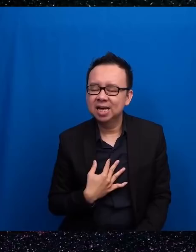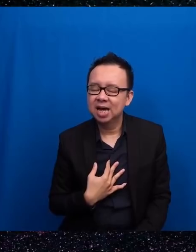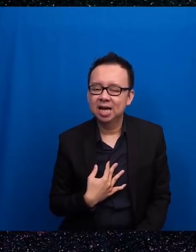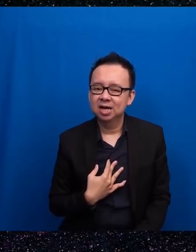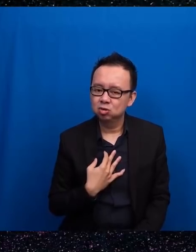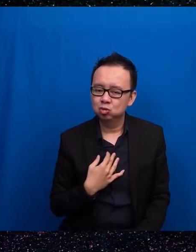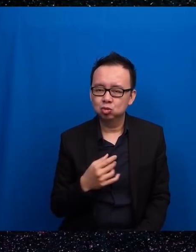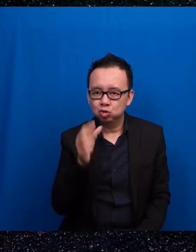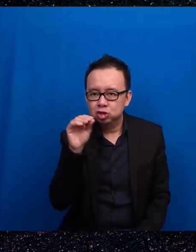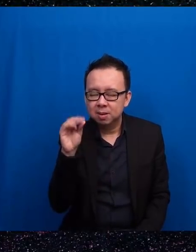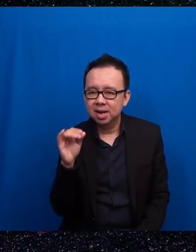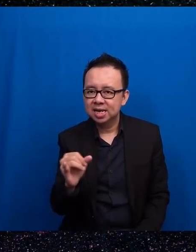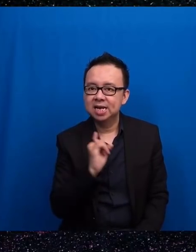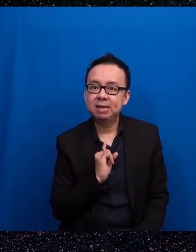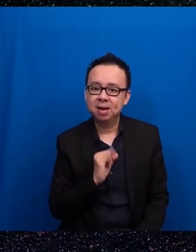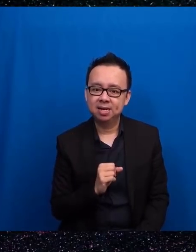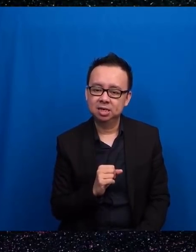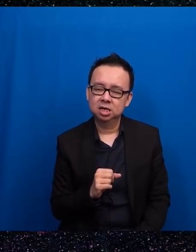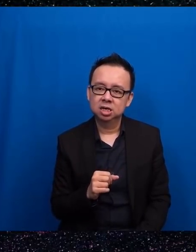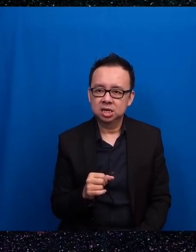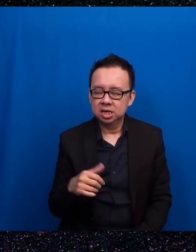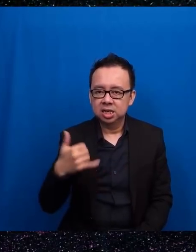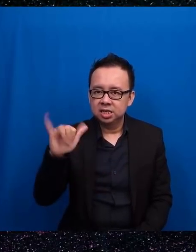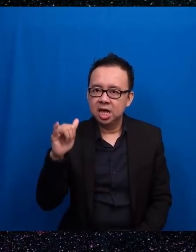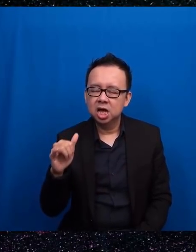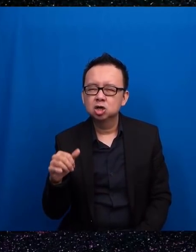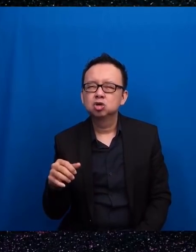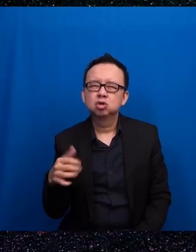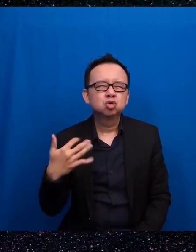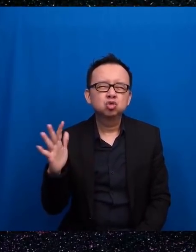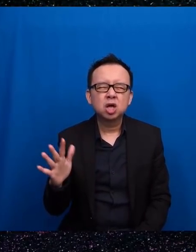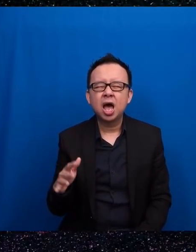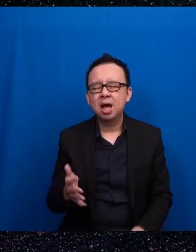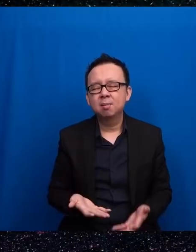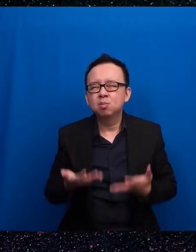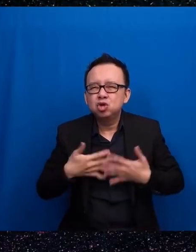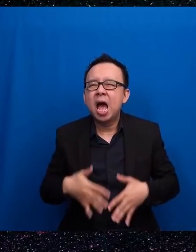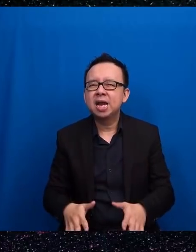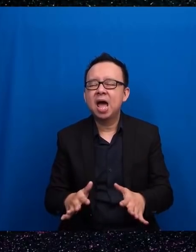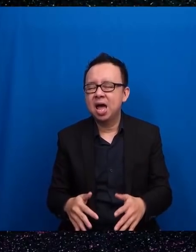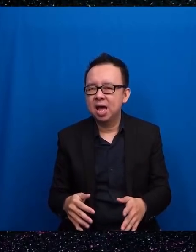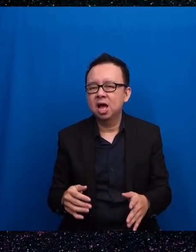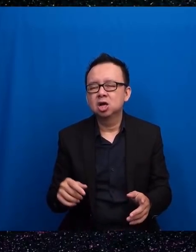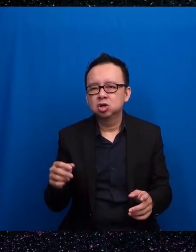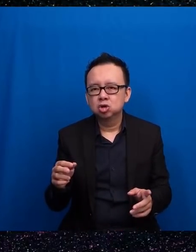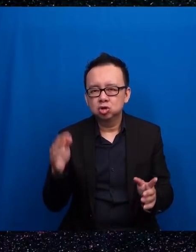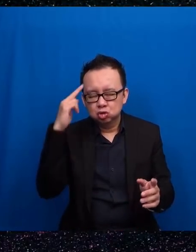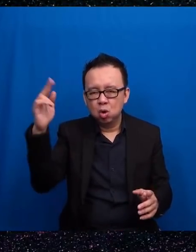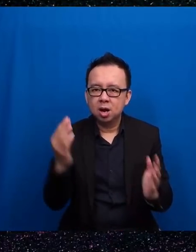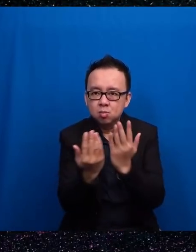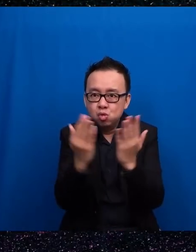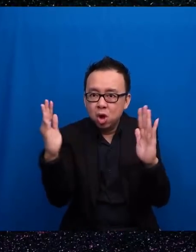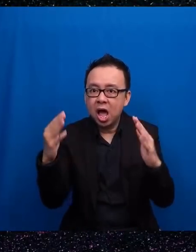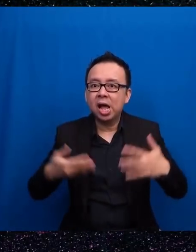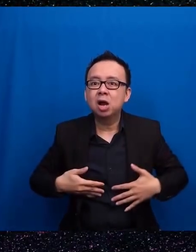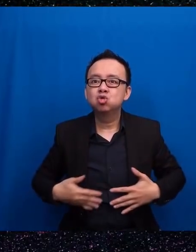juga yang sulit mendapat keturunan juga, mari kita berdoa, mari kita angkat tangan sama-sama. Tuhan buka kandungan. Aku tadi